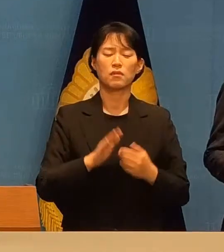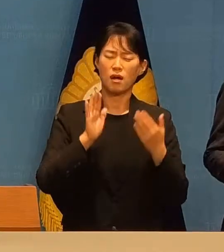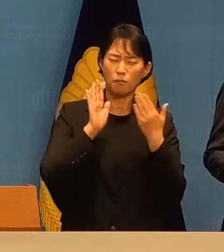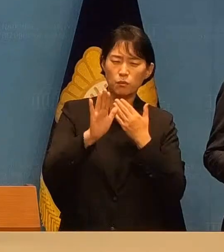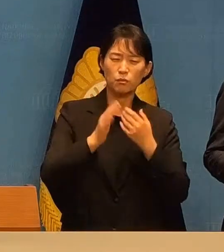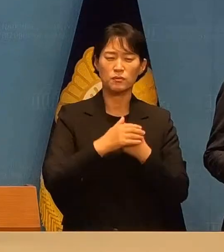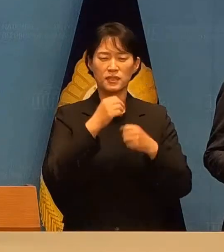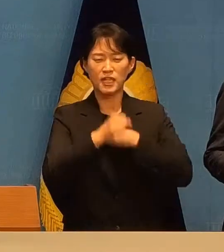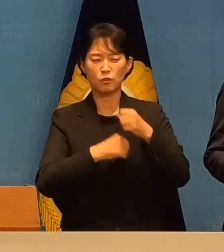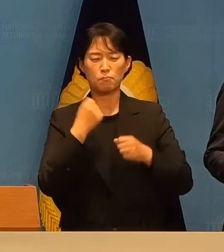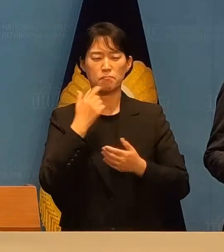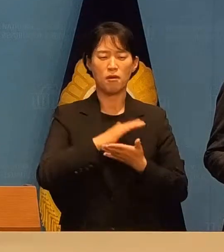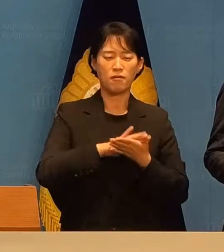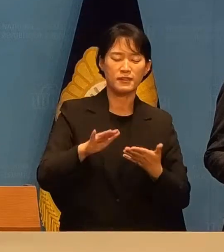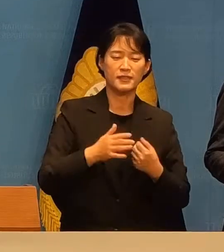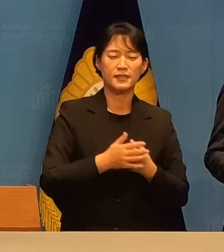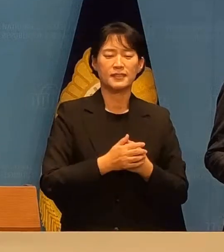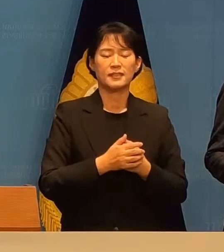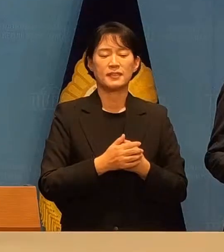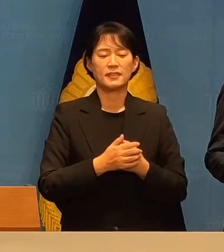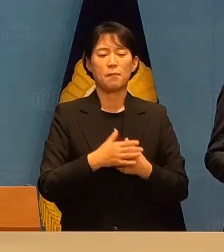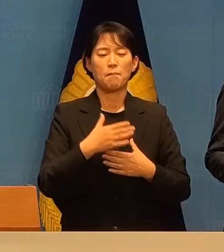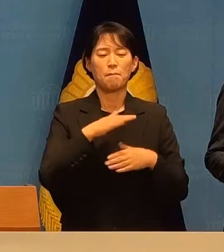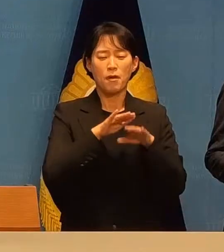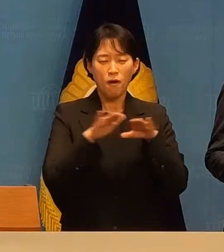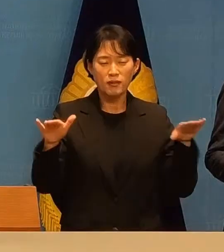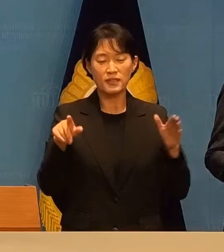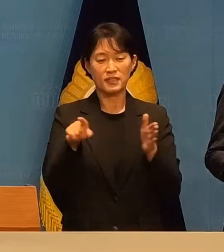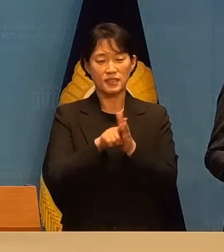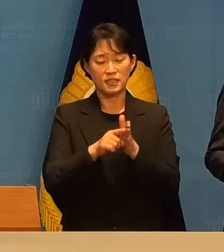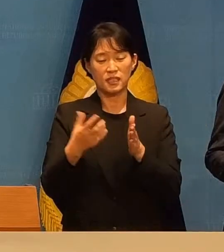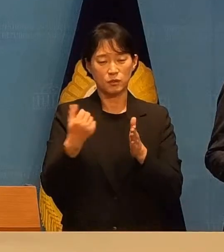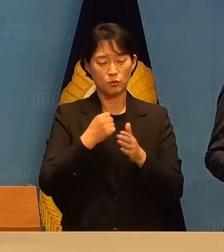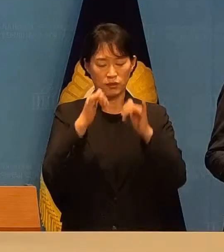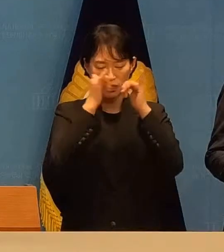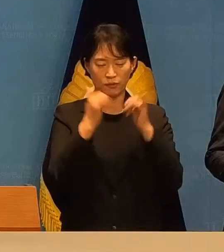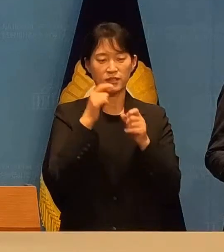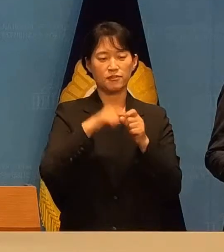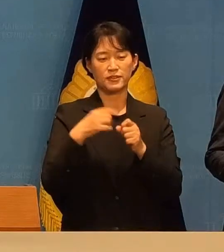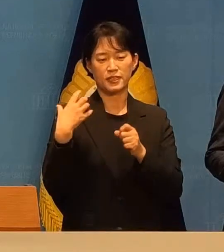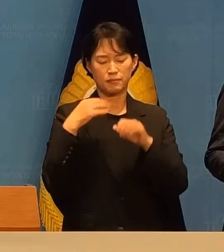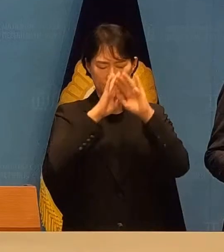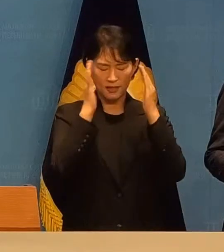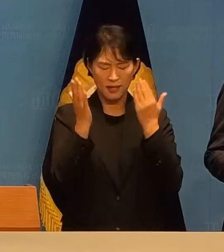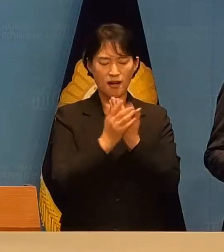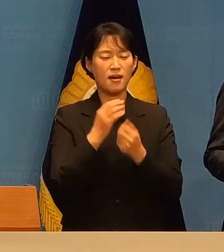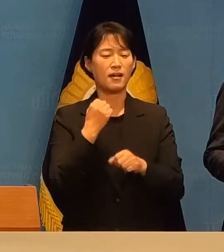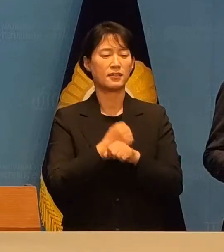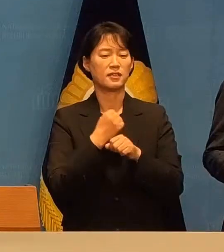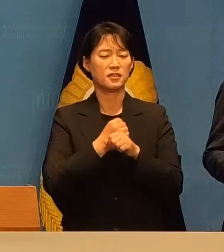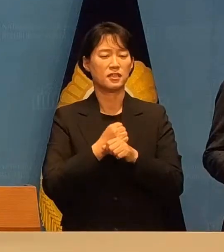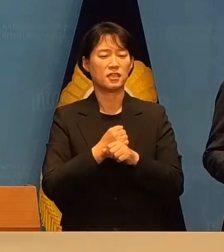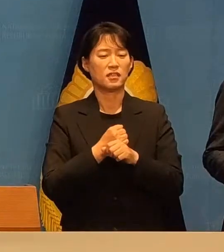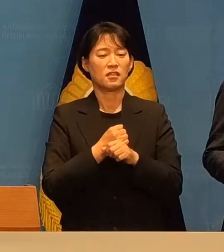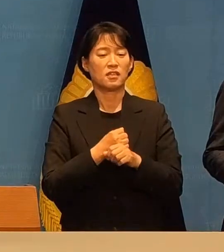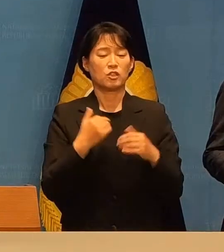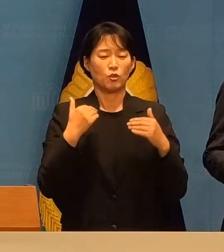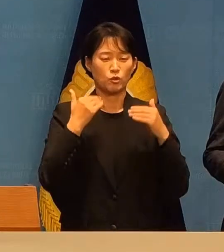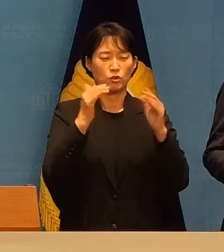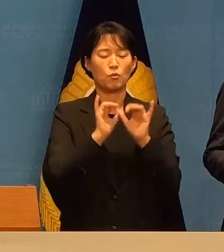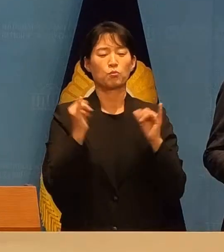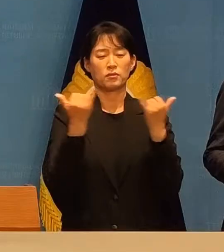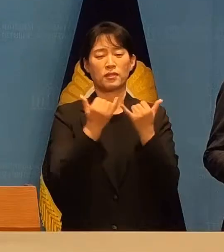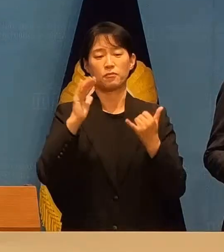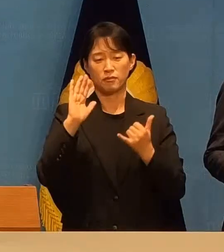앞으로도 자유, 평등, 양심, 신앙의 가치를 지니며 사회적 책임을 다하는 성숙한 공동체로 갈